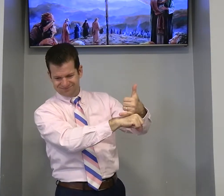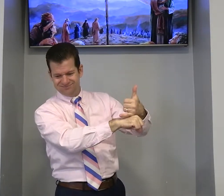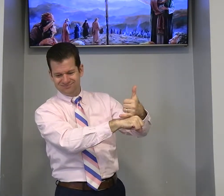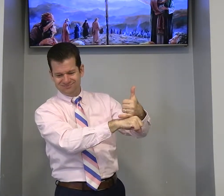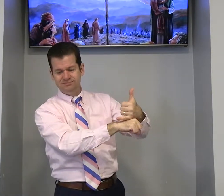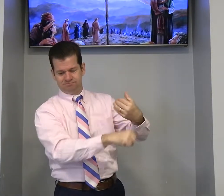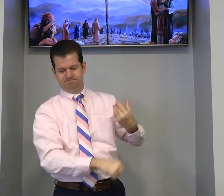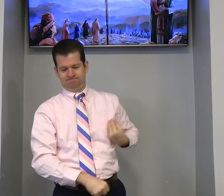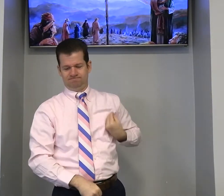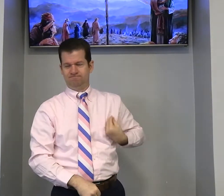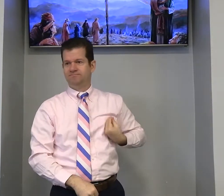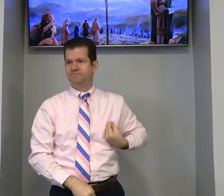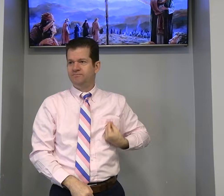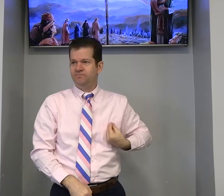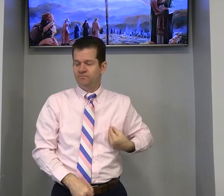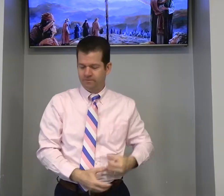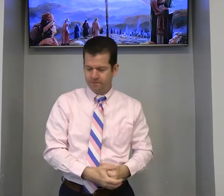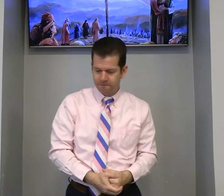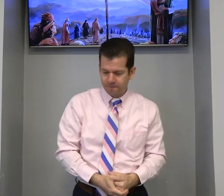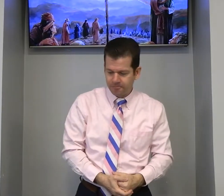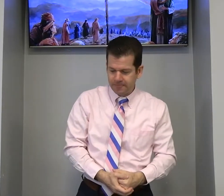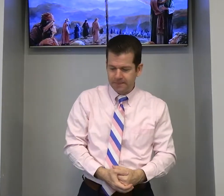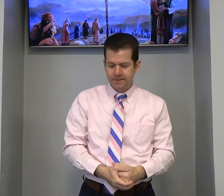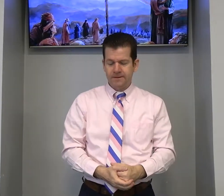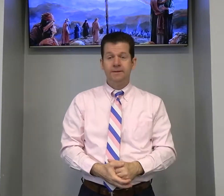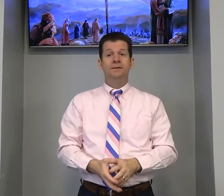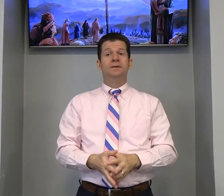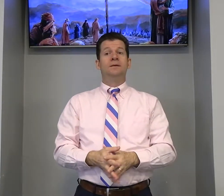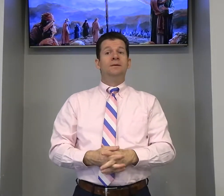serpente de metal, conseguiu viver.